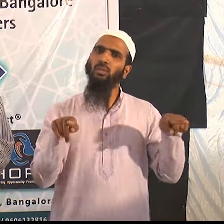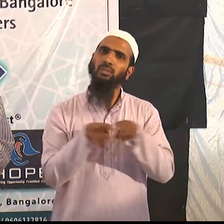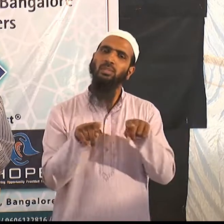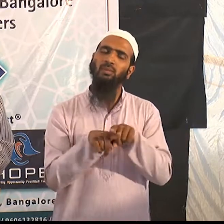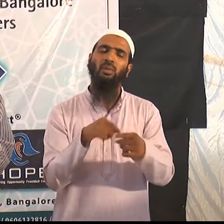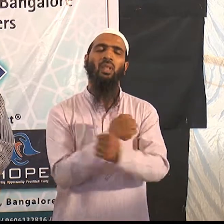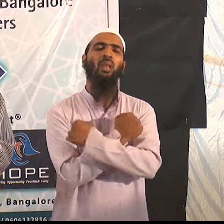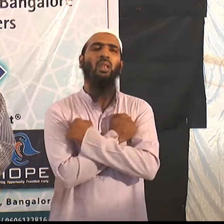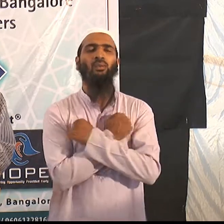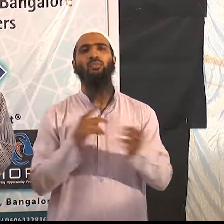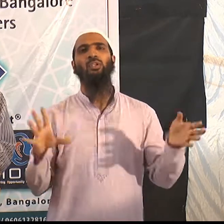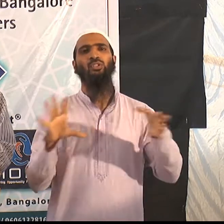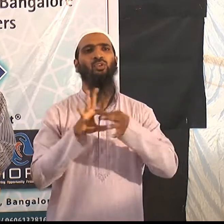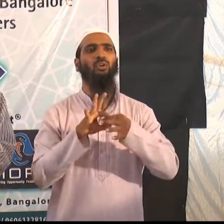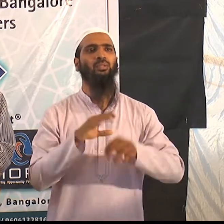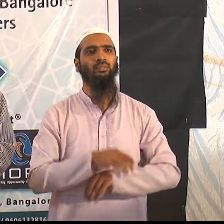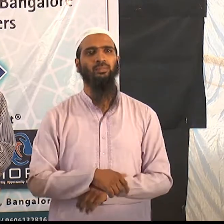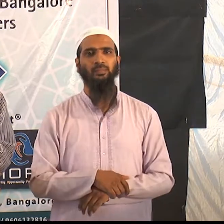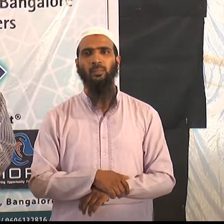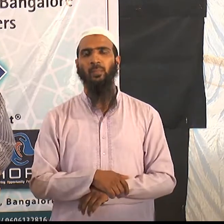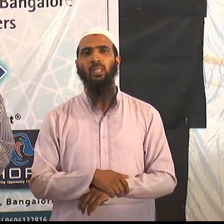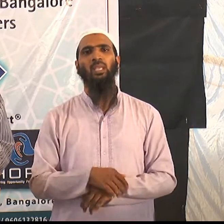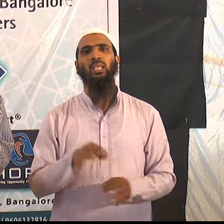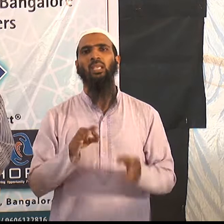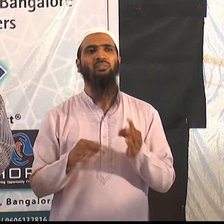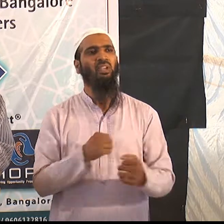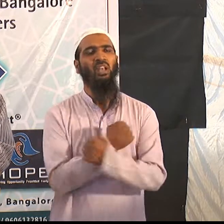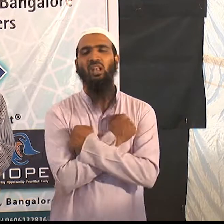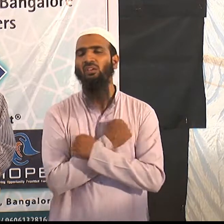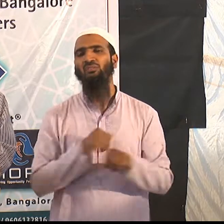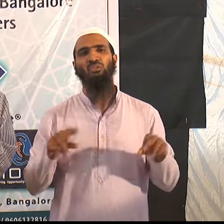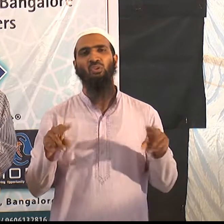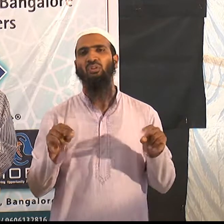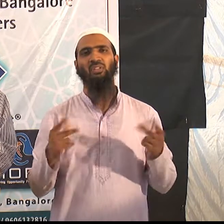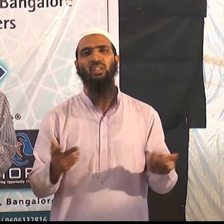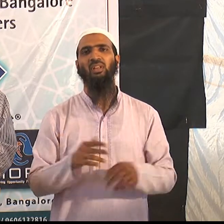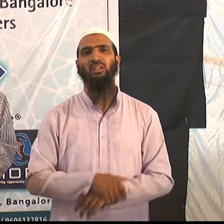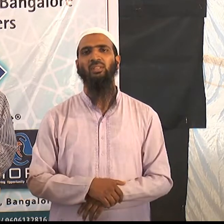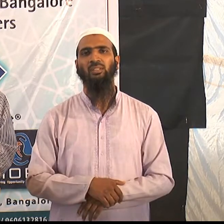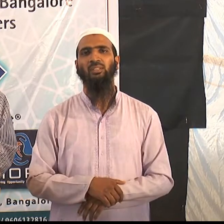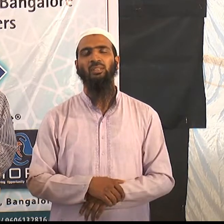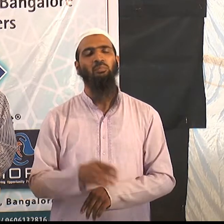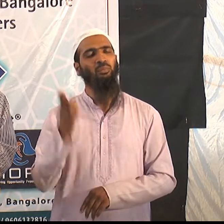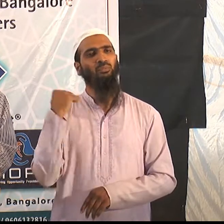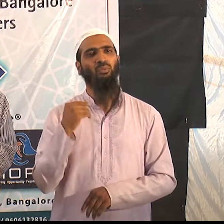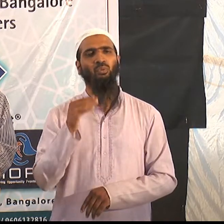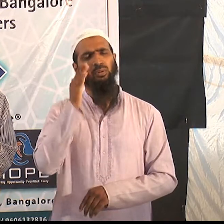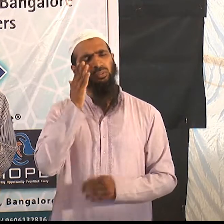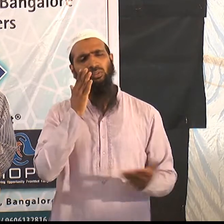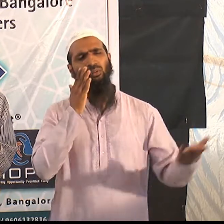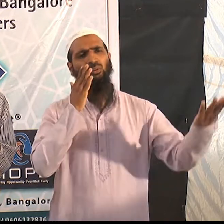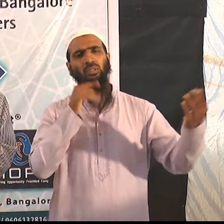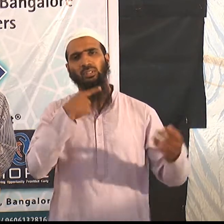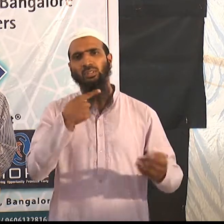If this does not happen, the only thing I can recall a poet's line is, किसी की खाक में